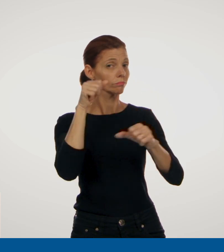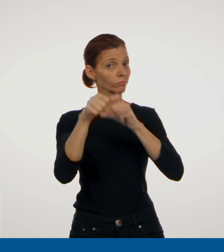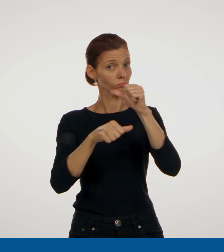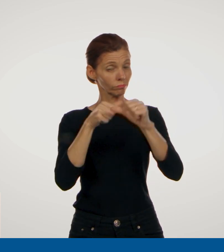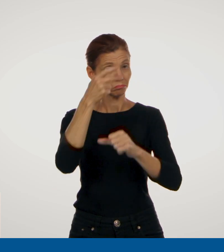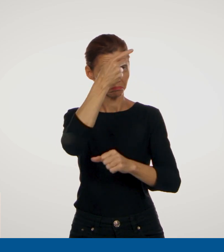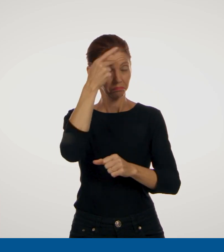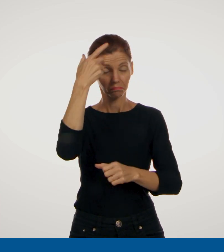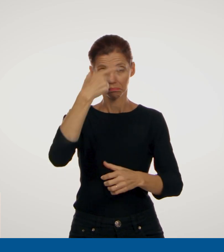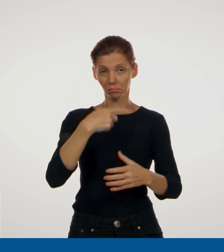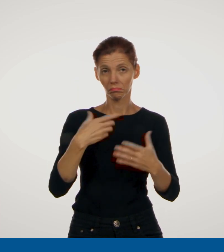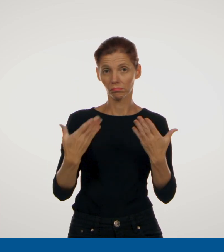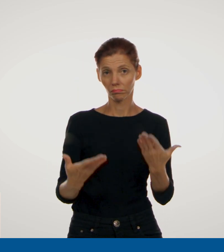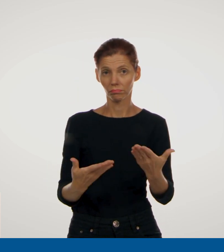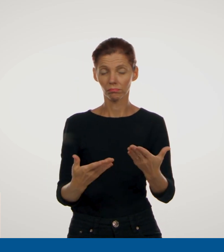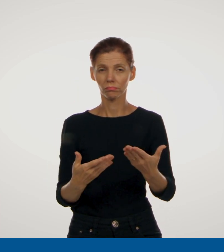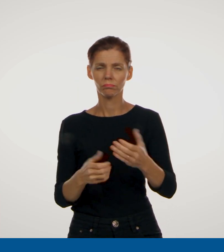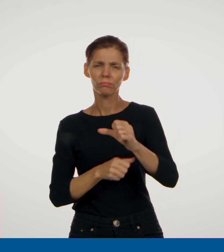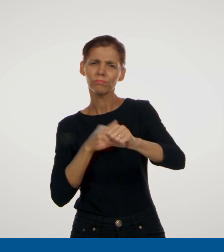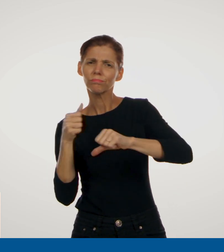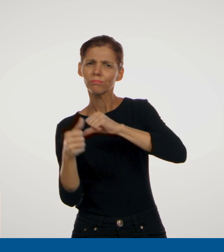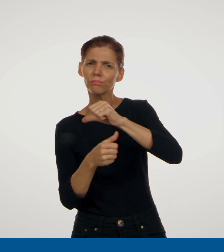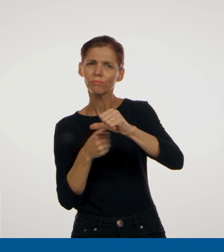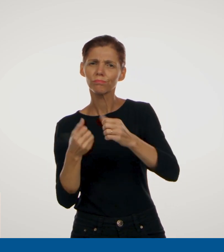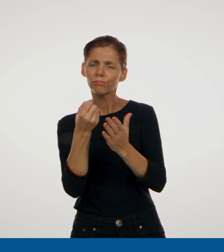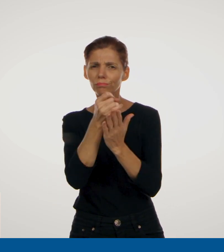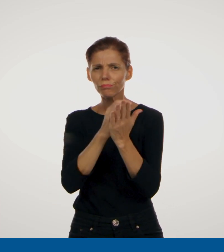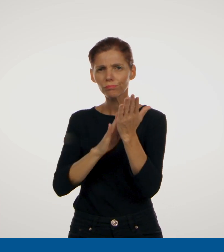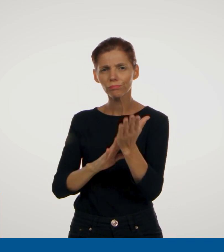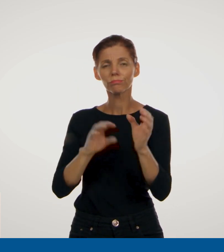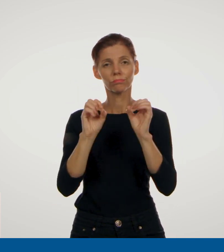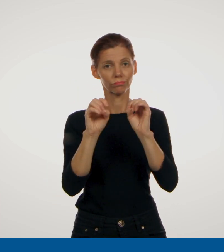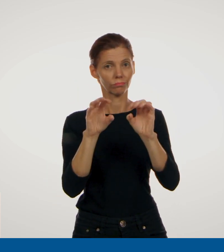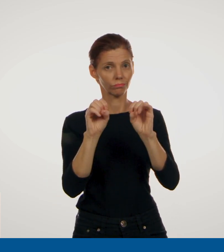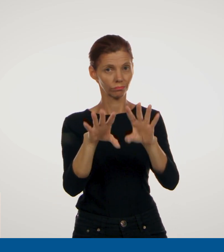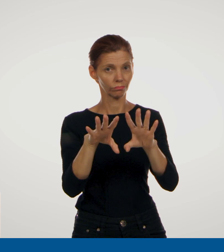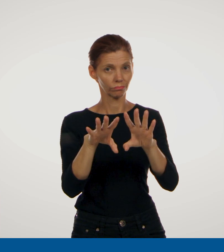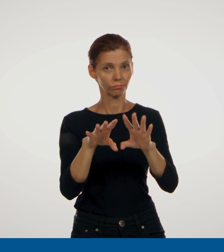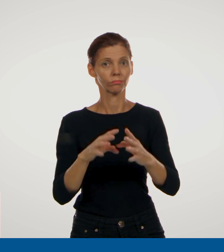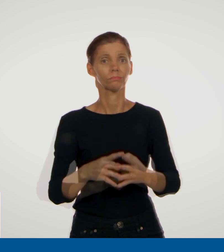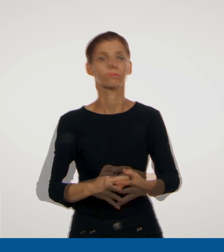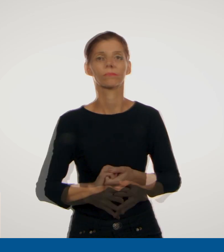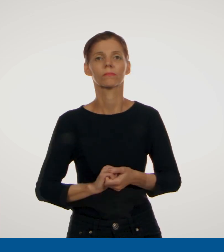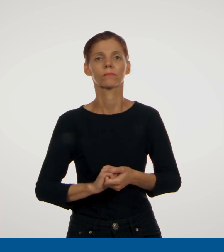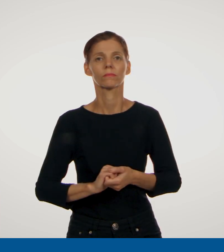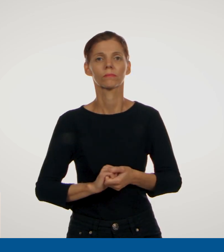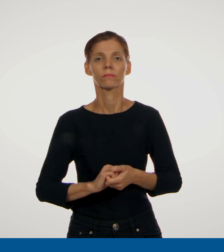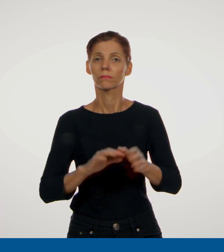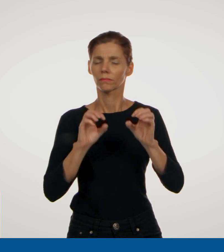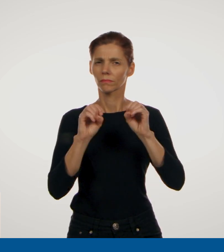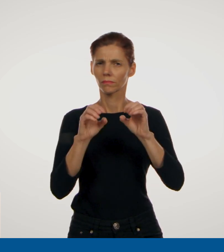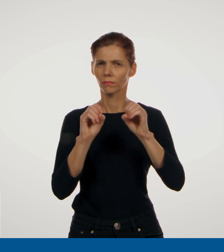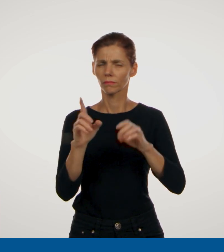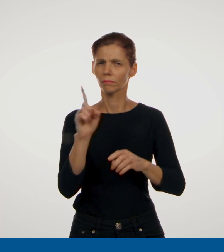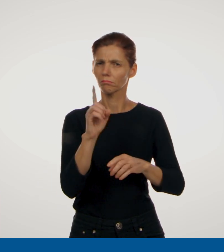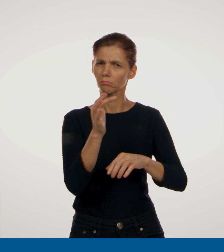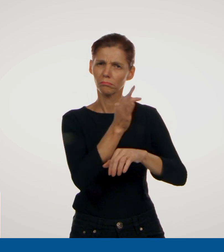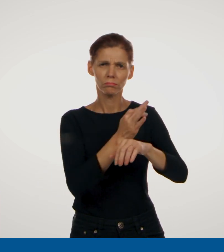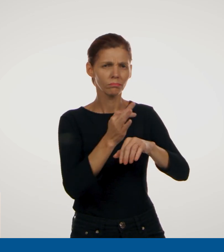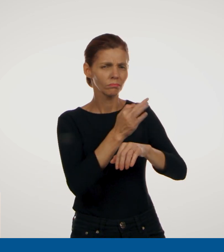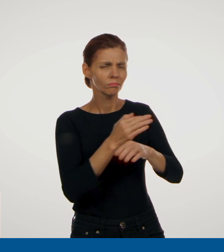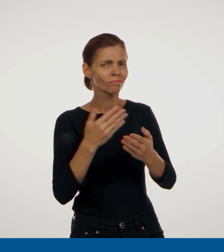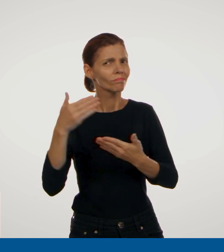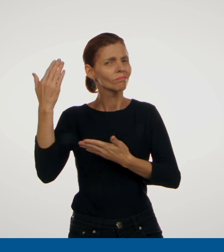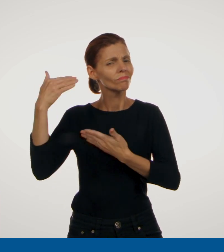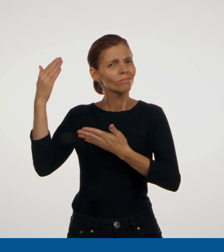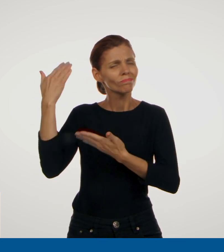desenvolvimento pessoal e a mudança nos indivíduos, propiciamos a renovação do plano educacional. A educação não formal era